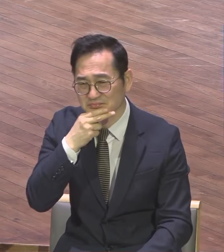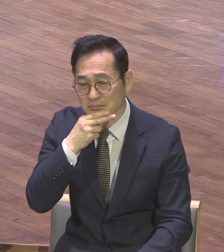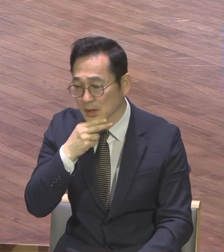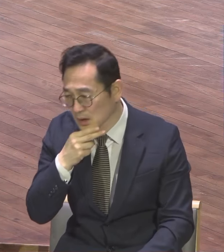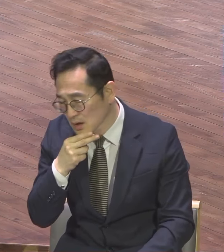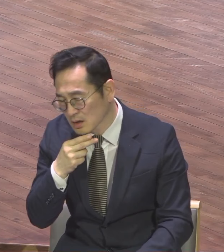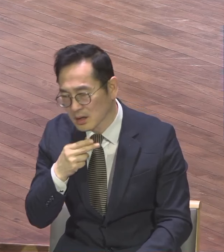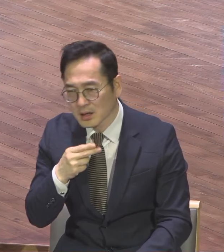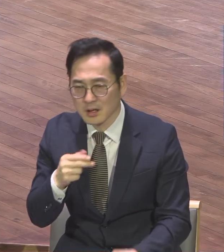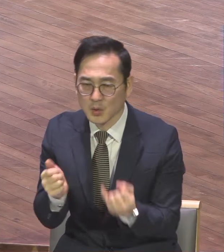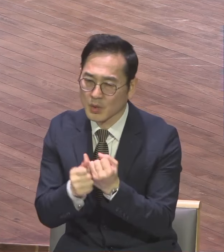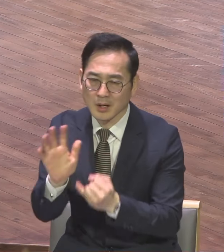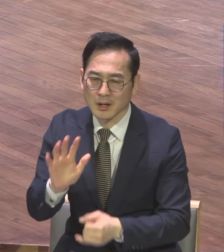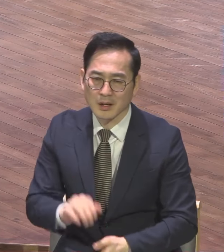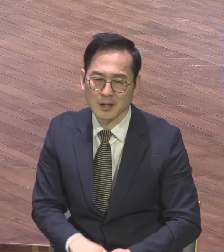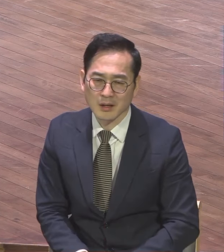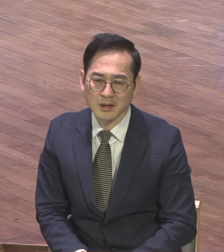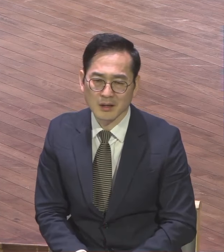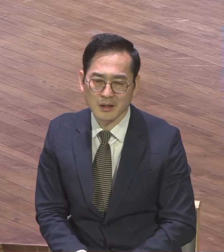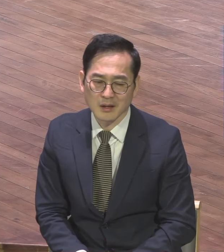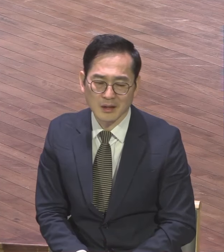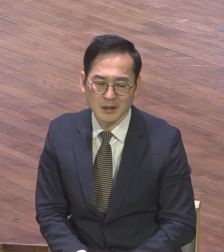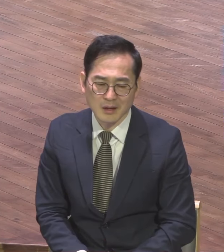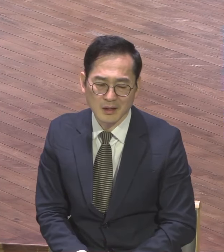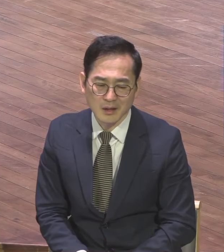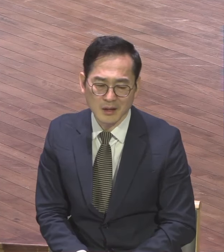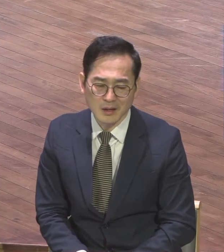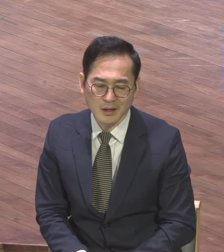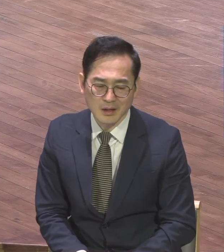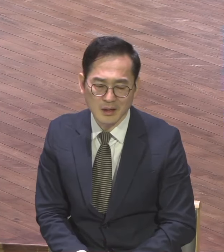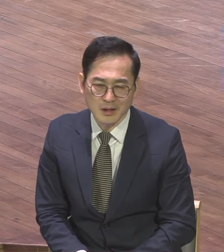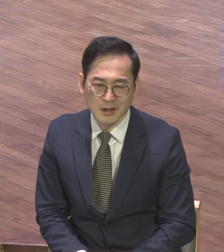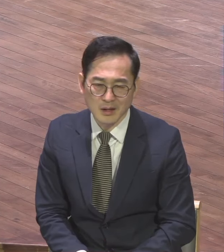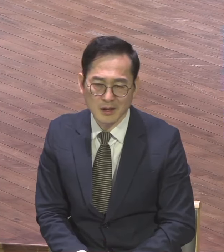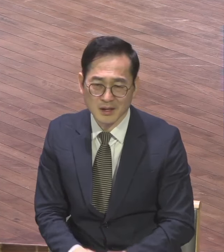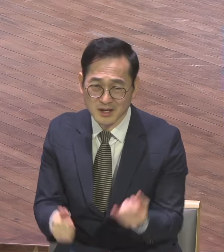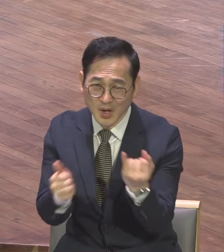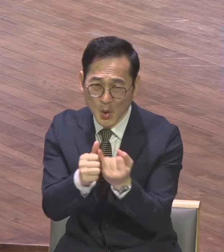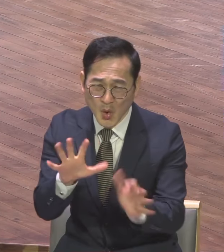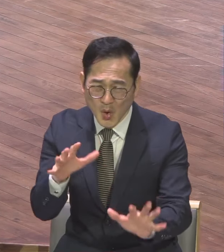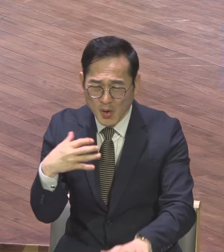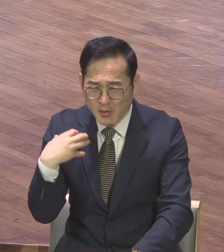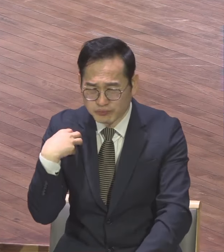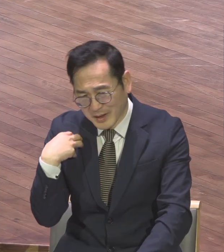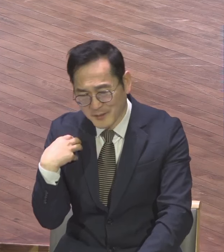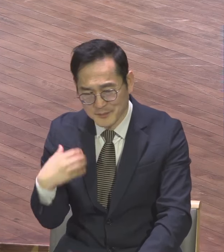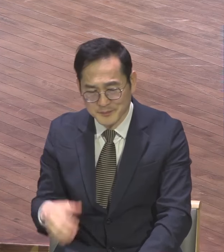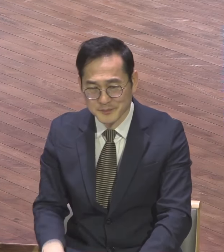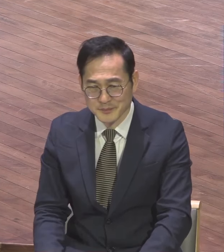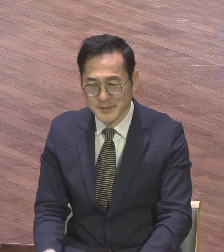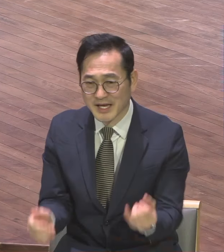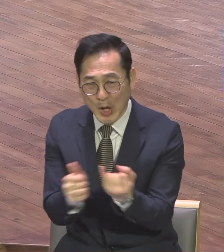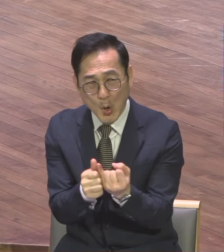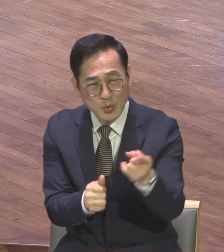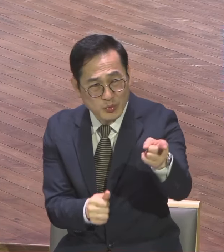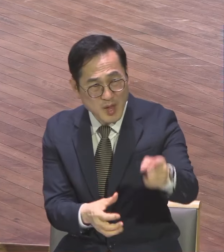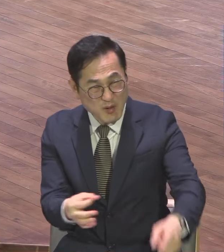안 가요. 왜 안 가냐? 결혼이 뭐 대단한 걸로 생각해. 팔자를 고칠래. 팔자를